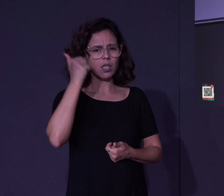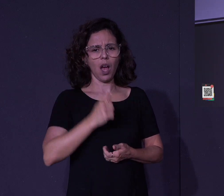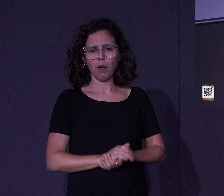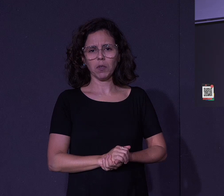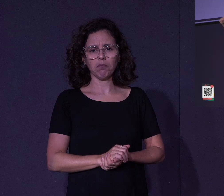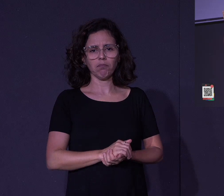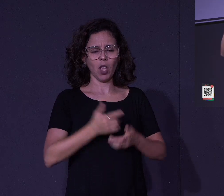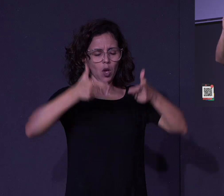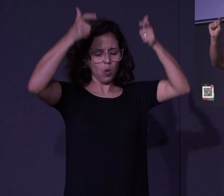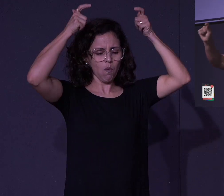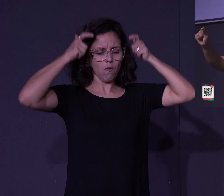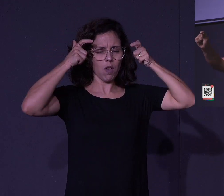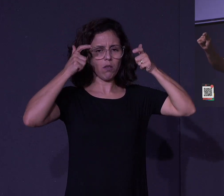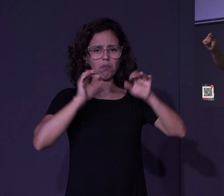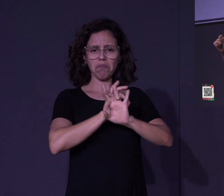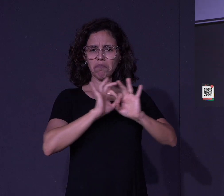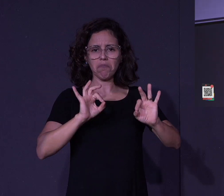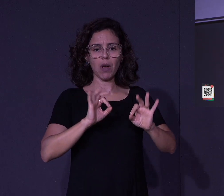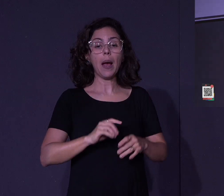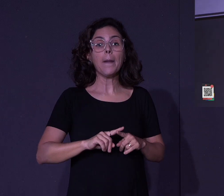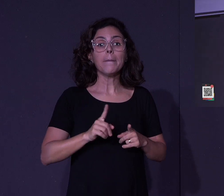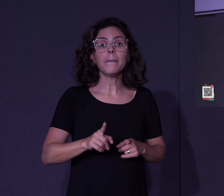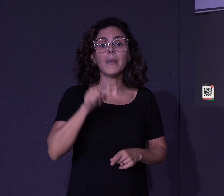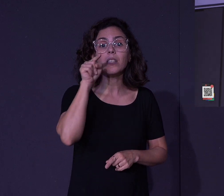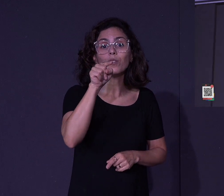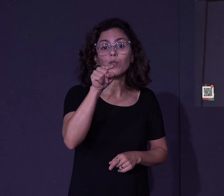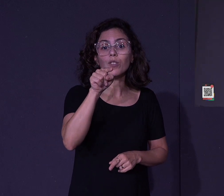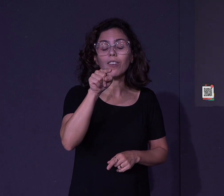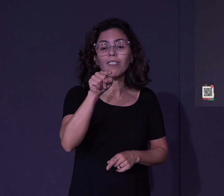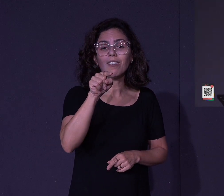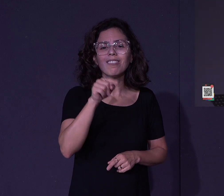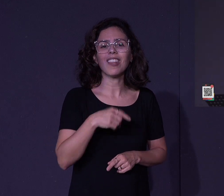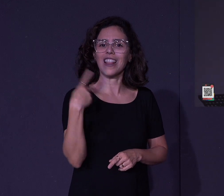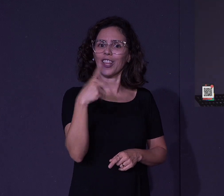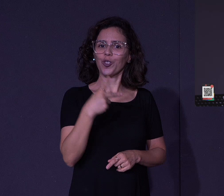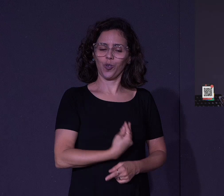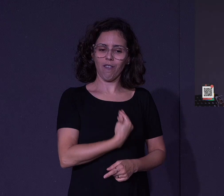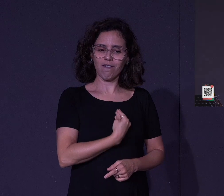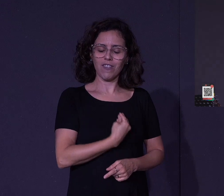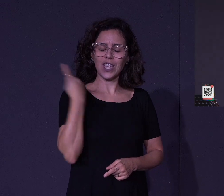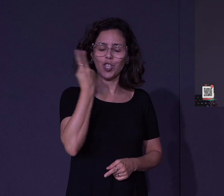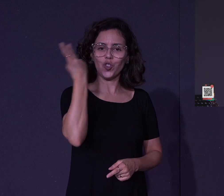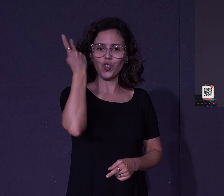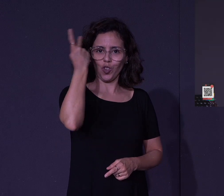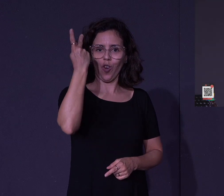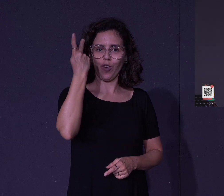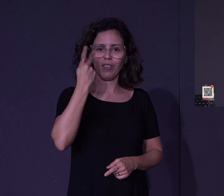sobre a sua vida. Ele quer mudar a sua história. Ele quer fazer você viver uma nova vida na presença